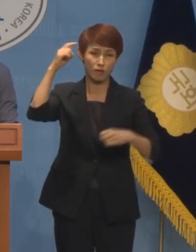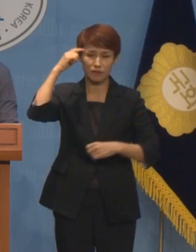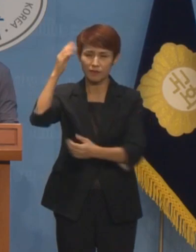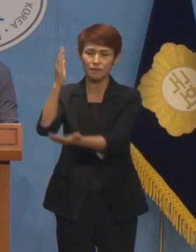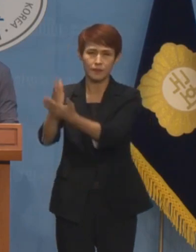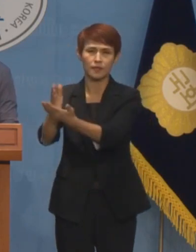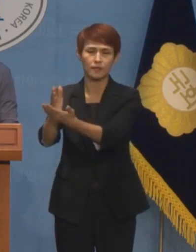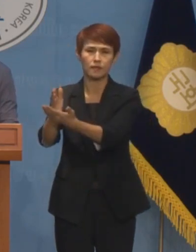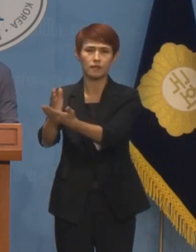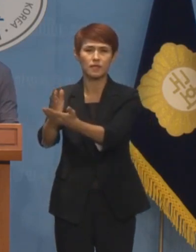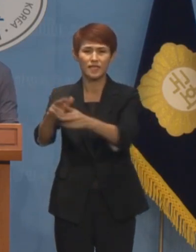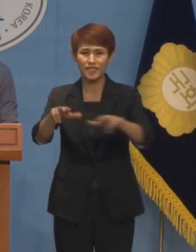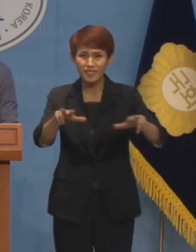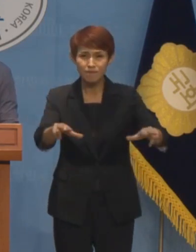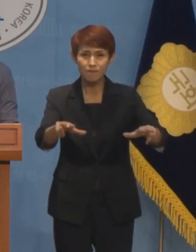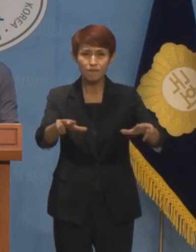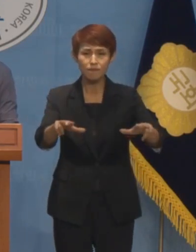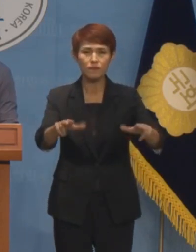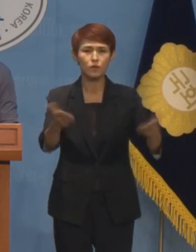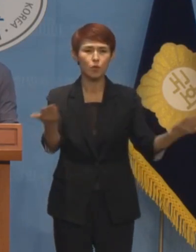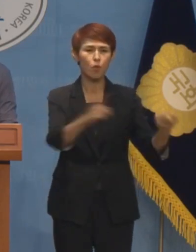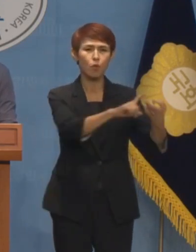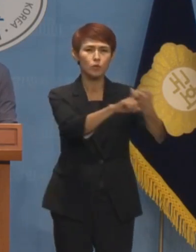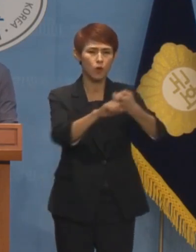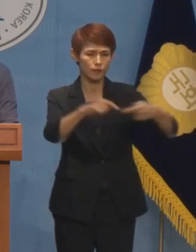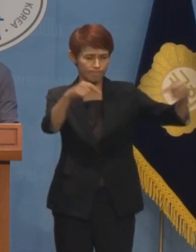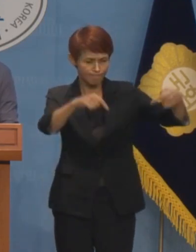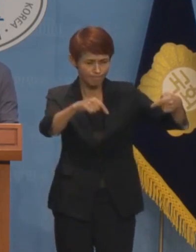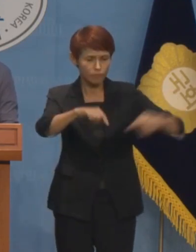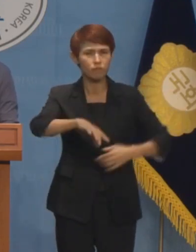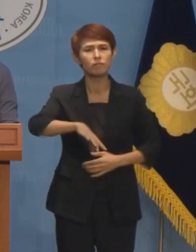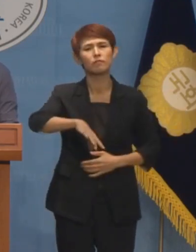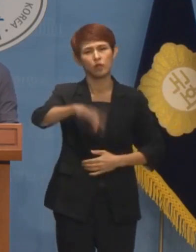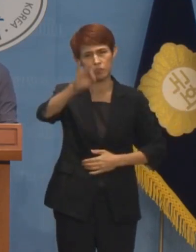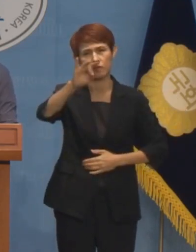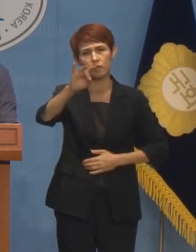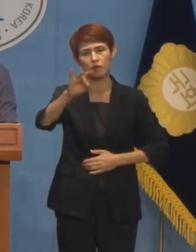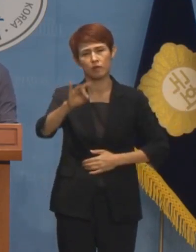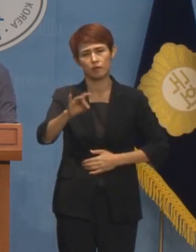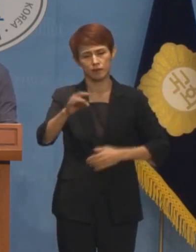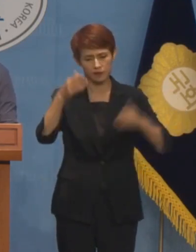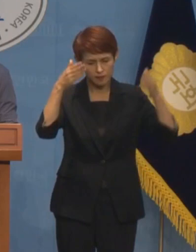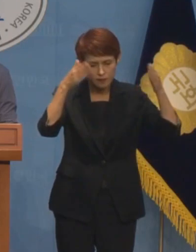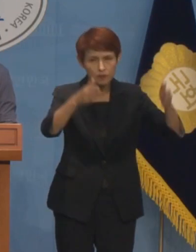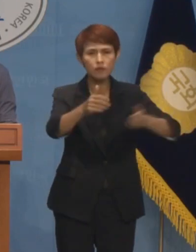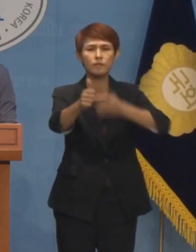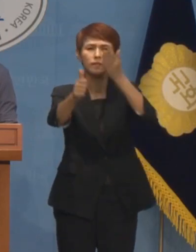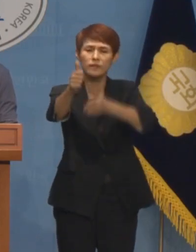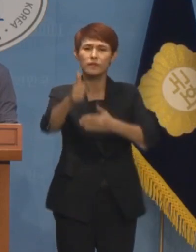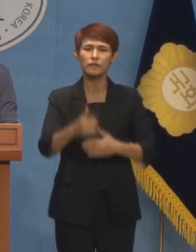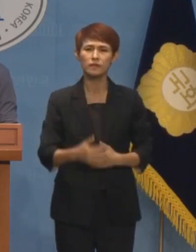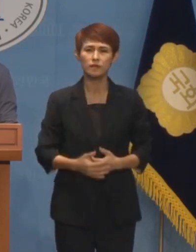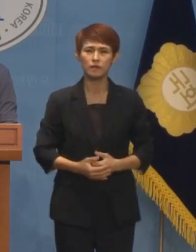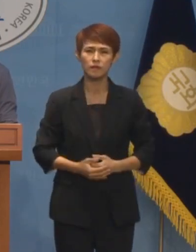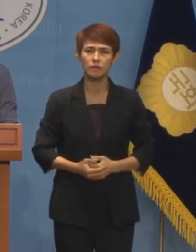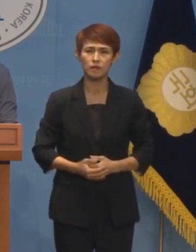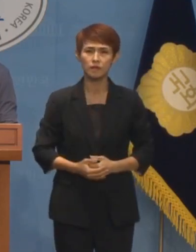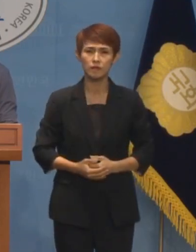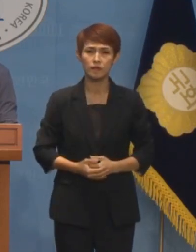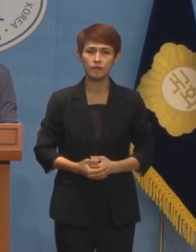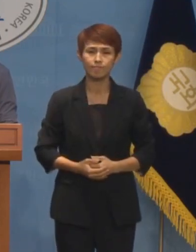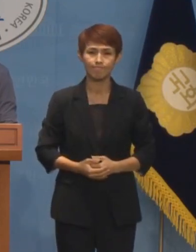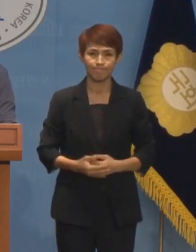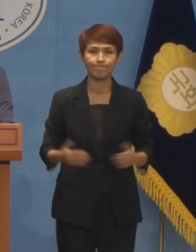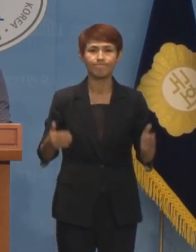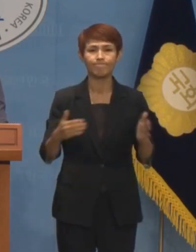아니라 지금 즉시 노조와의 교섭부터 성실하게 임해야 하지 않겠습니까?